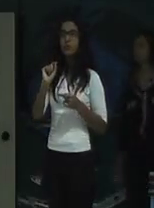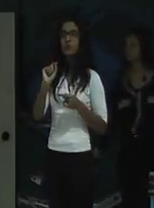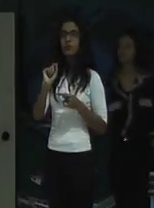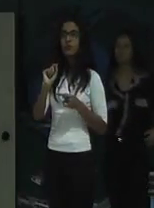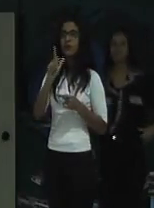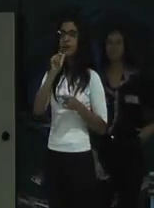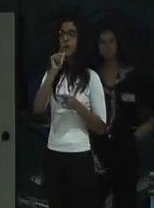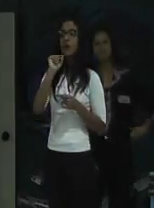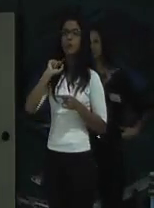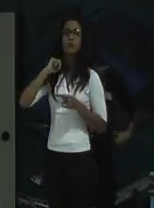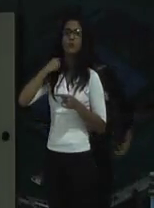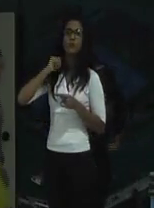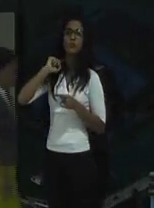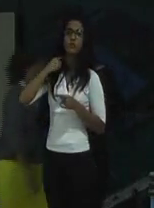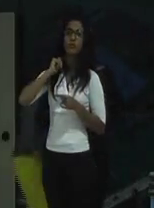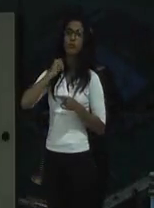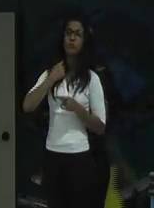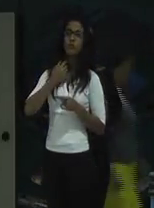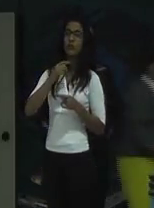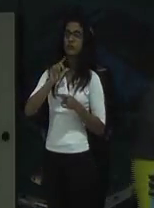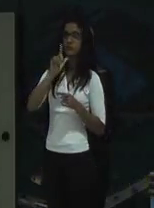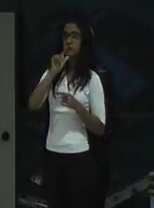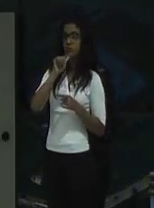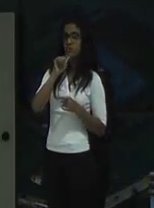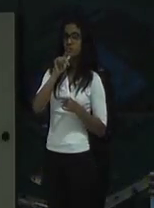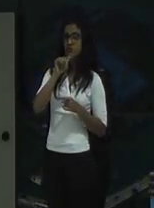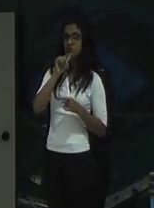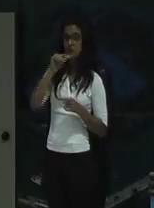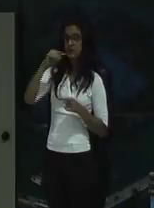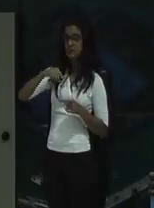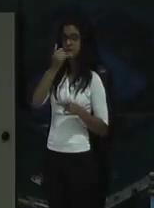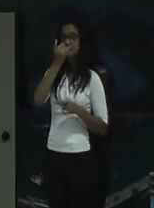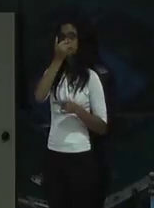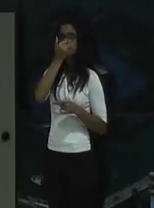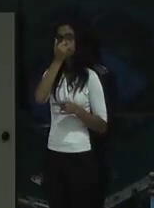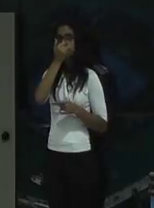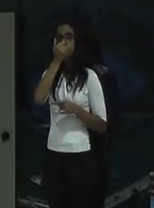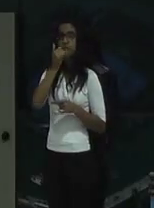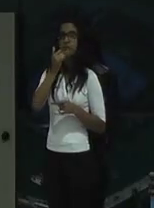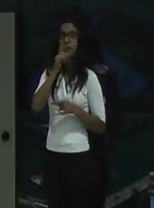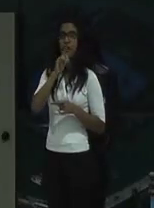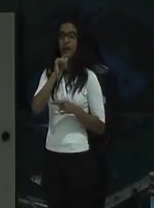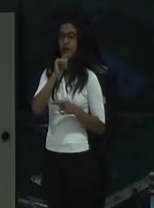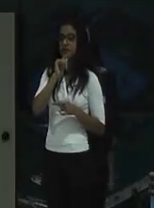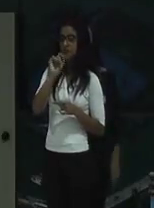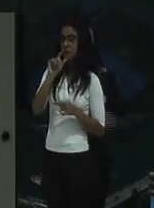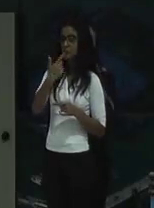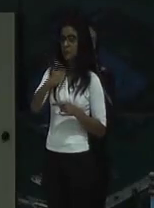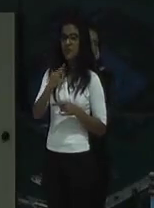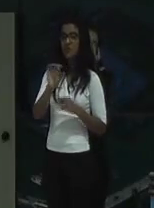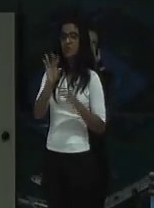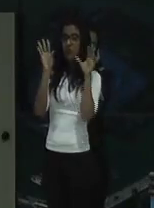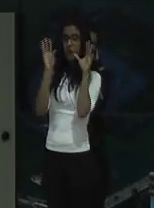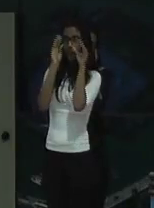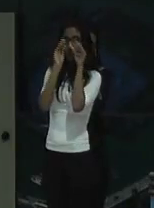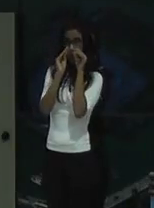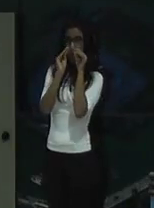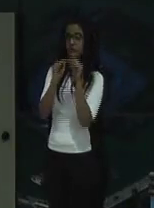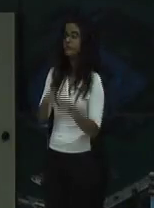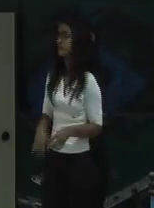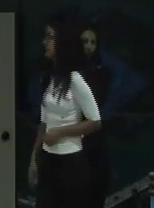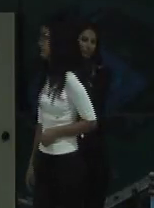cidade vizinha é muito grande e não deixa com que a praia fique com a água limpa, azul, porque eu me lembro da minha época